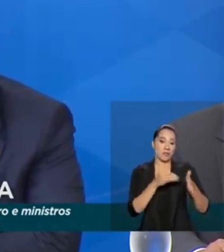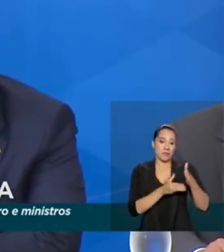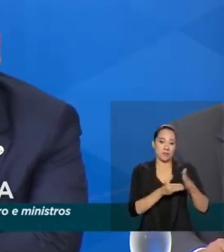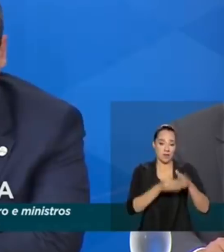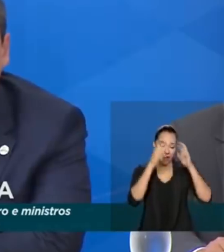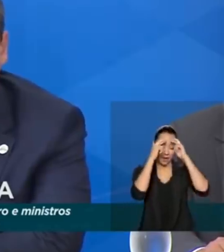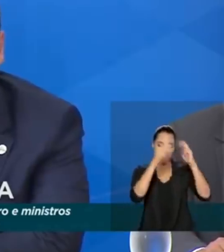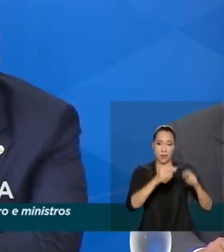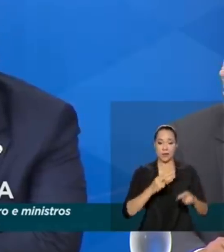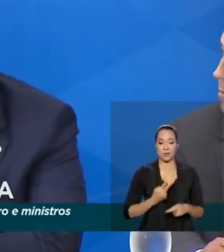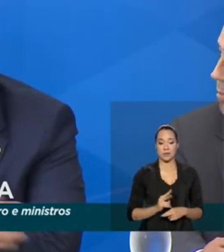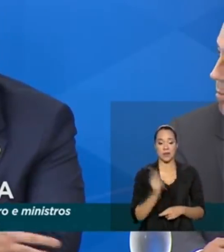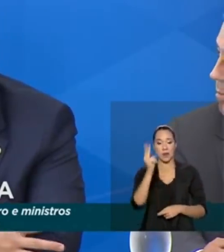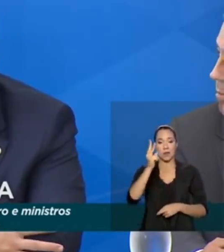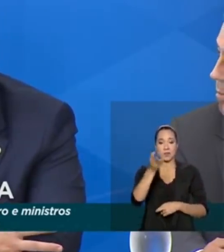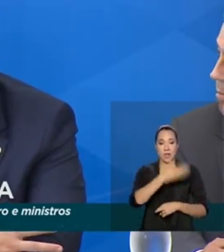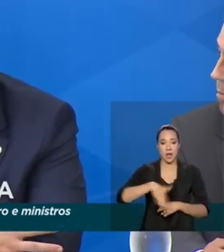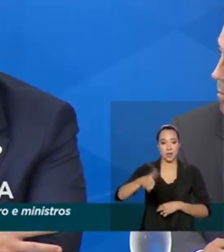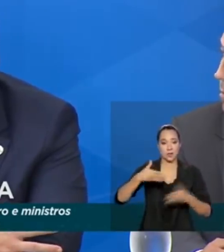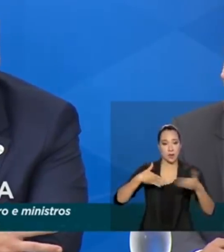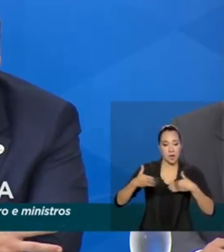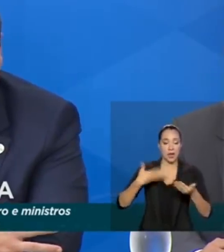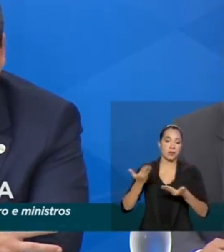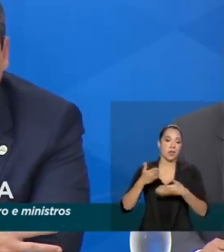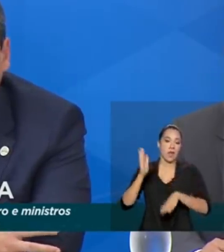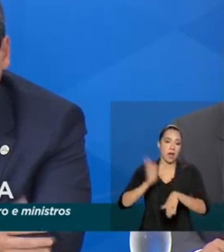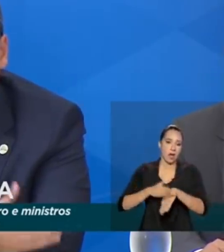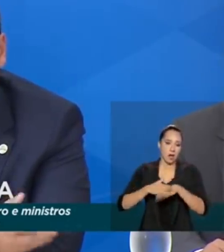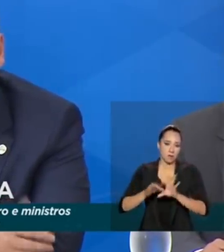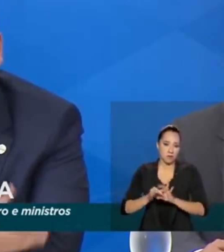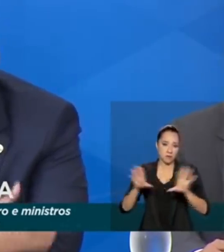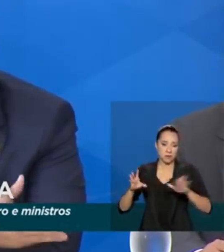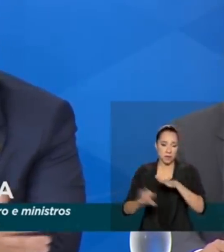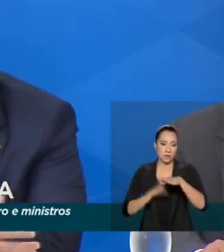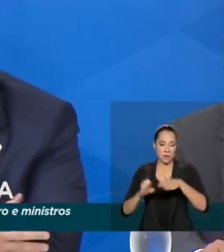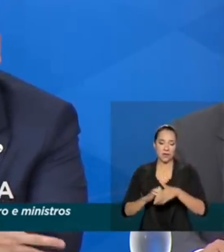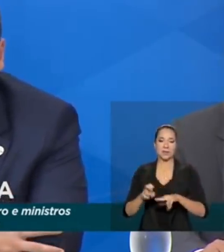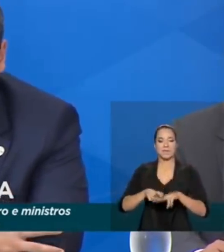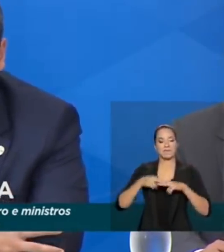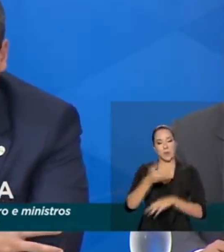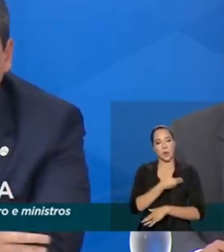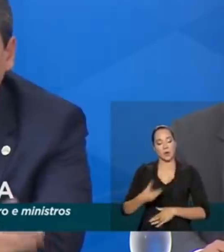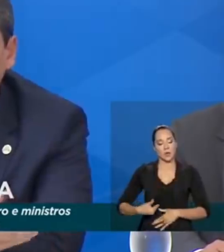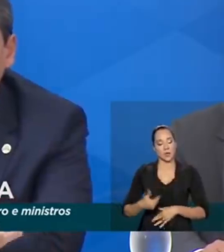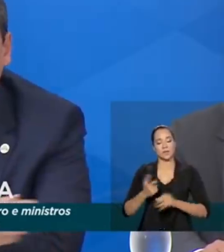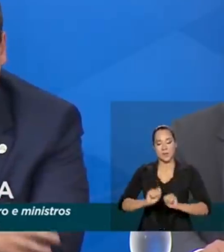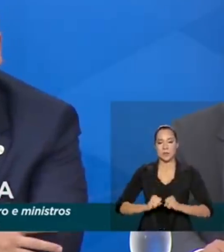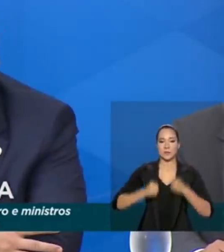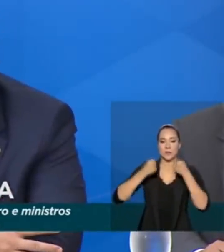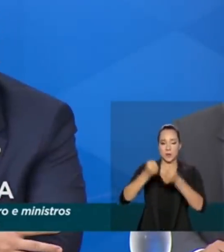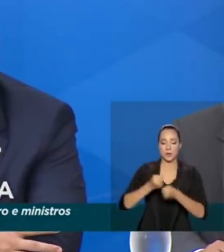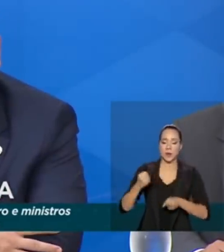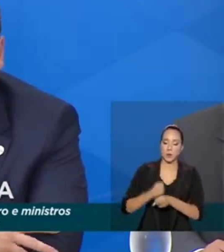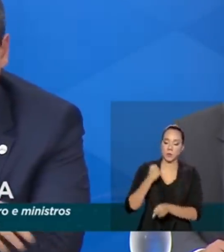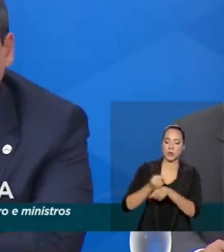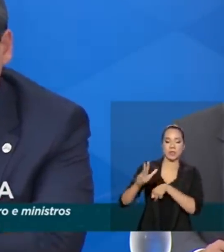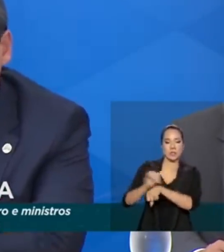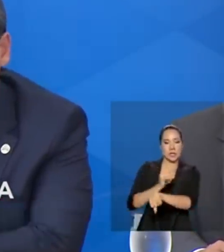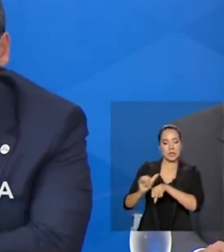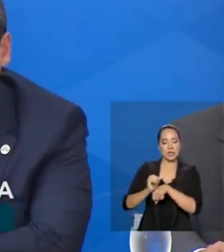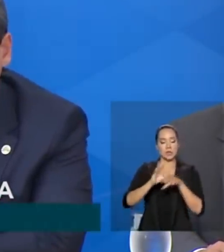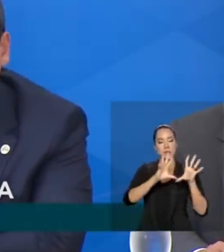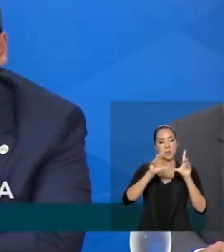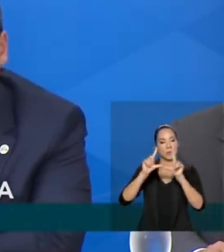preços de mercado, o respeito à independência da empresa. Para isso, o governo está engajado na construção desses mecanismos de suavização,